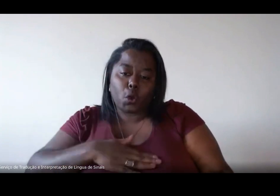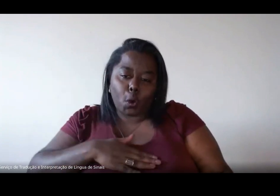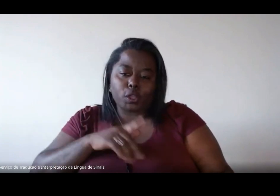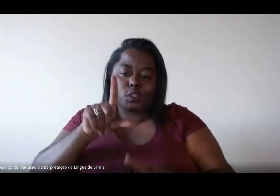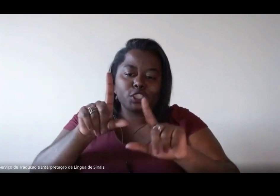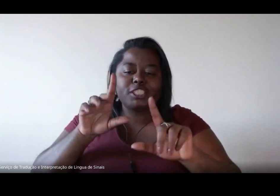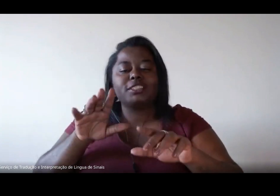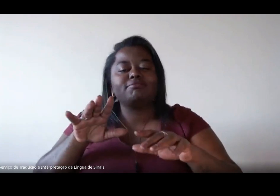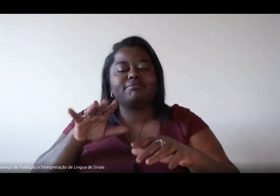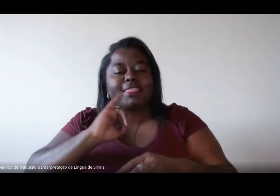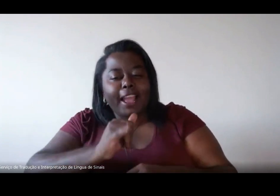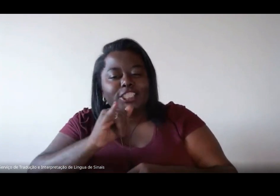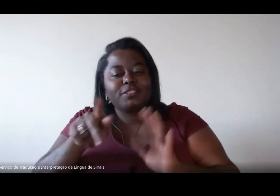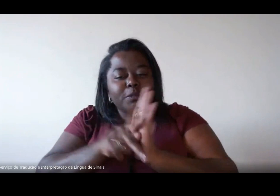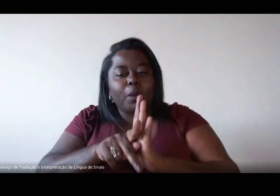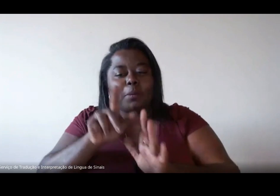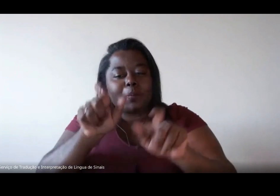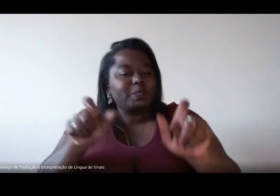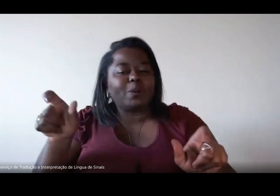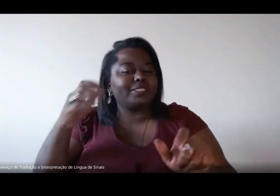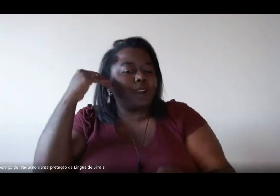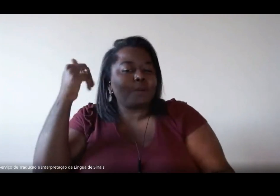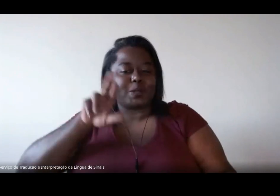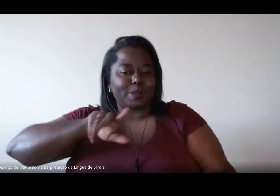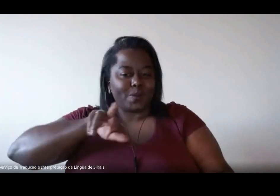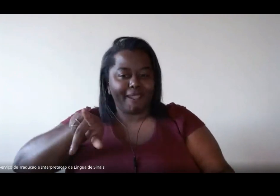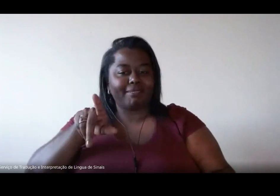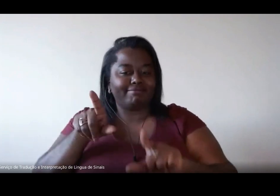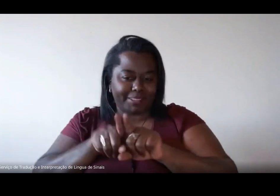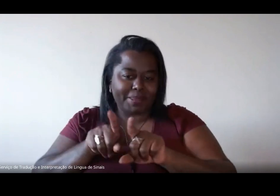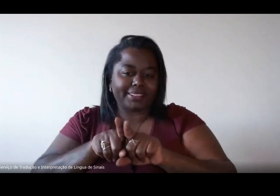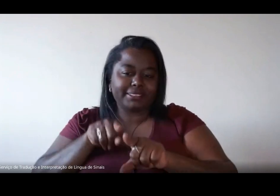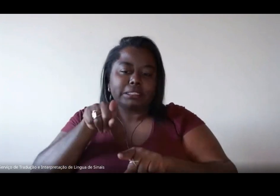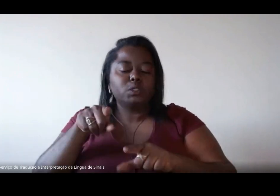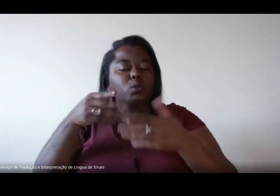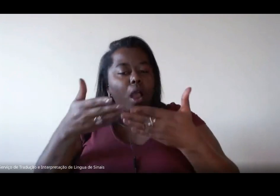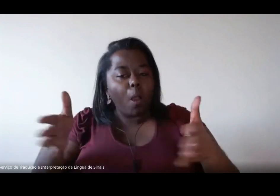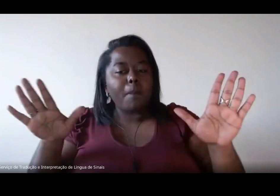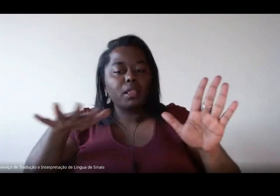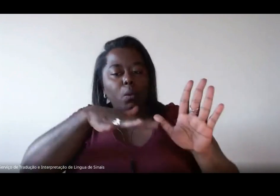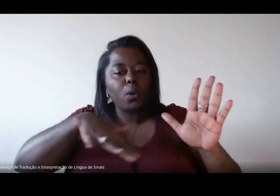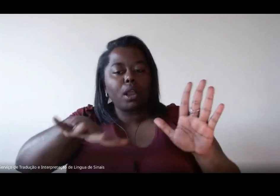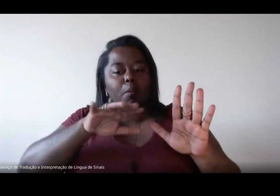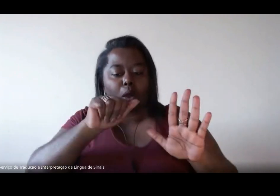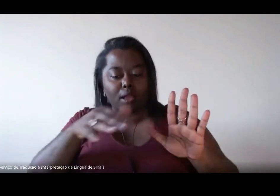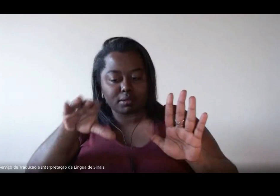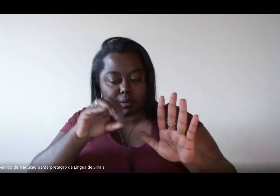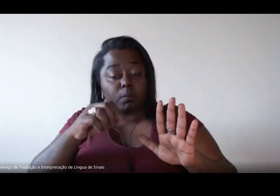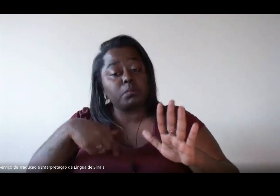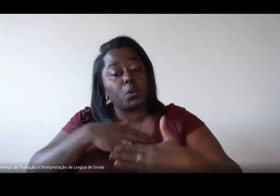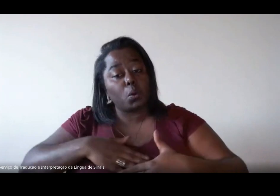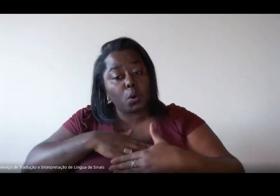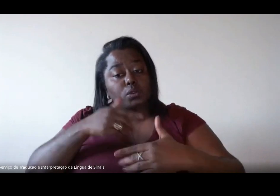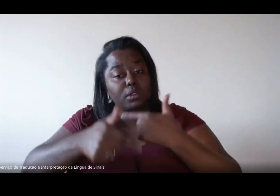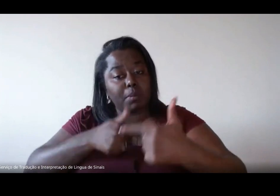mas eu gosto de pegar os desconhecidos também. Isso amplia o campo de ação, né, gente? Agora, eu gosto